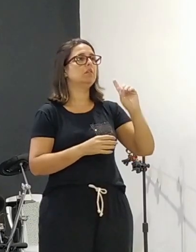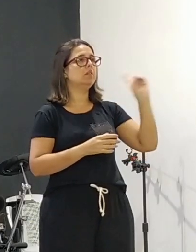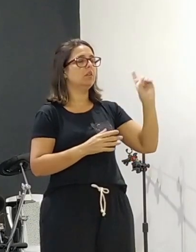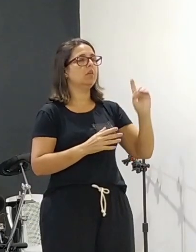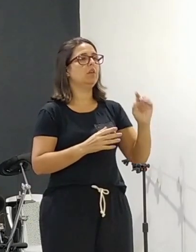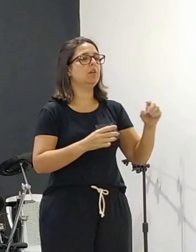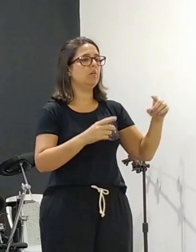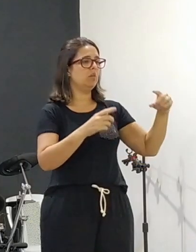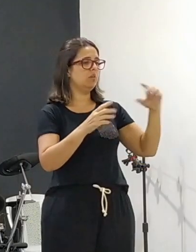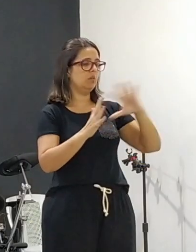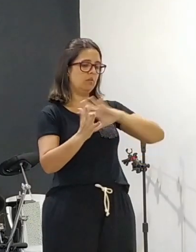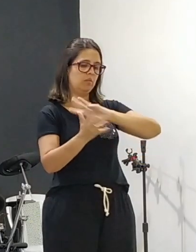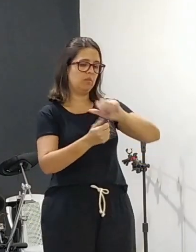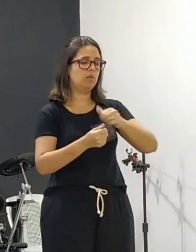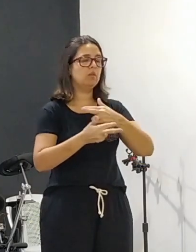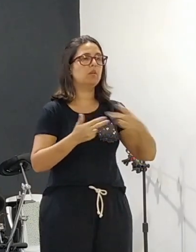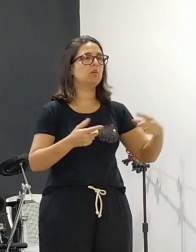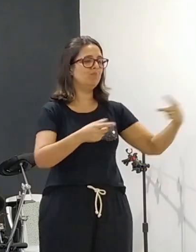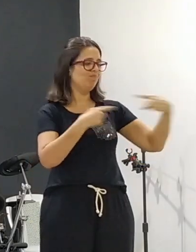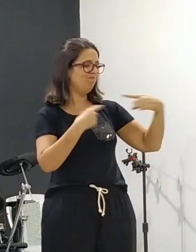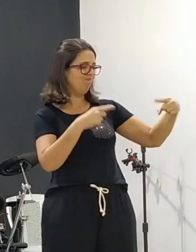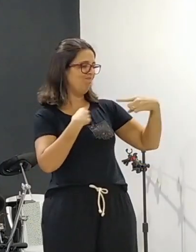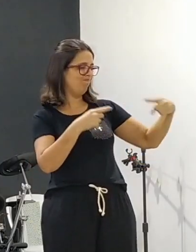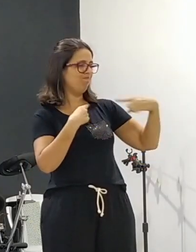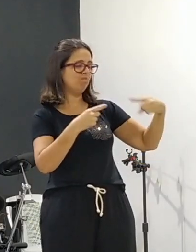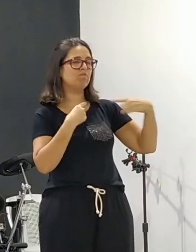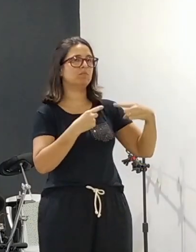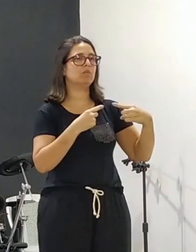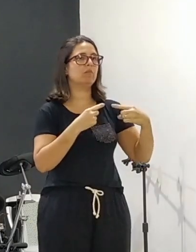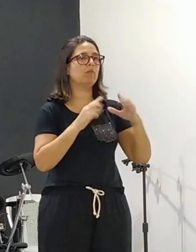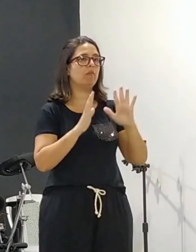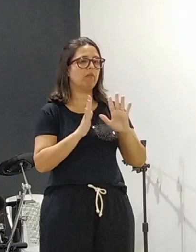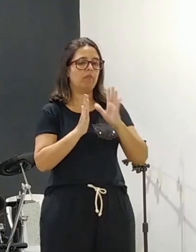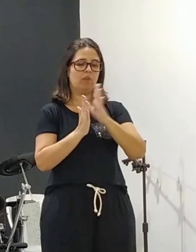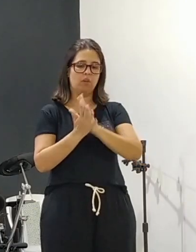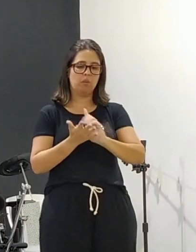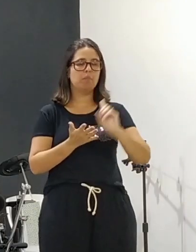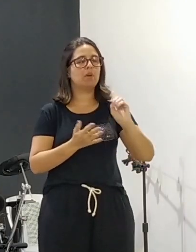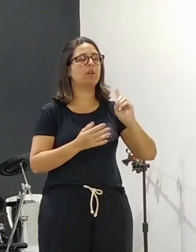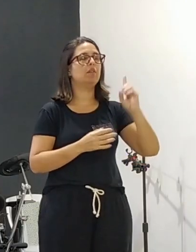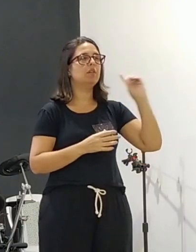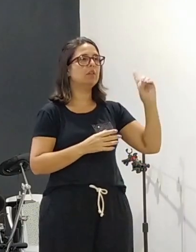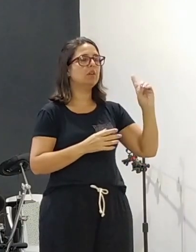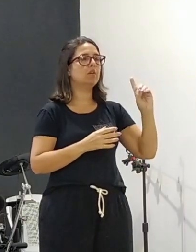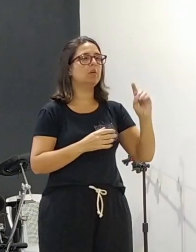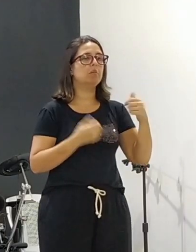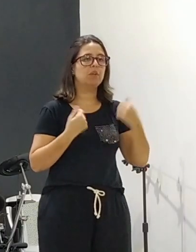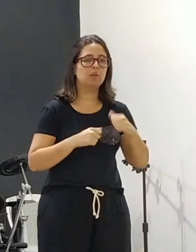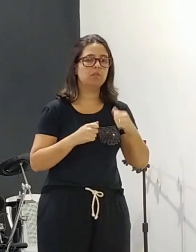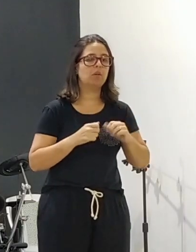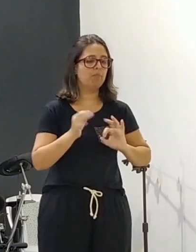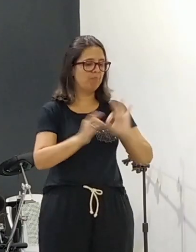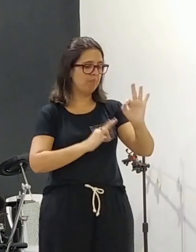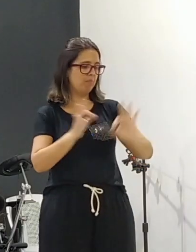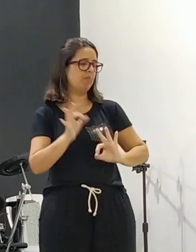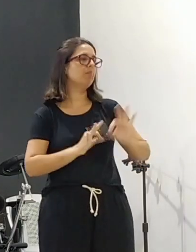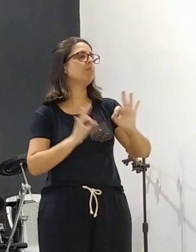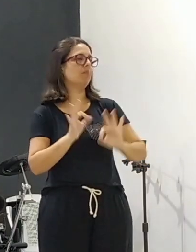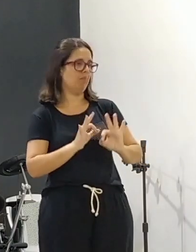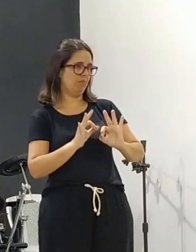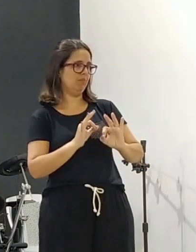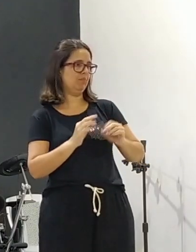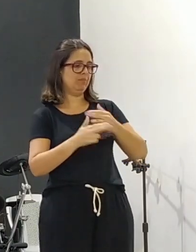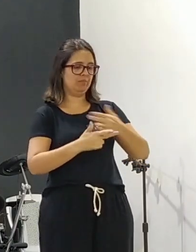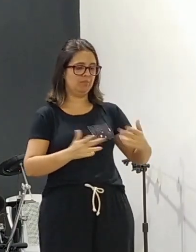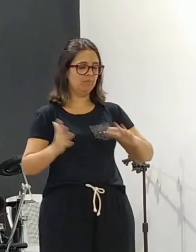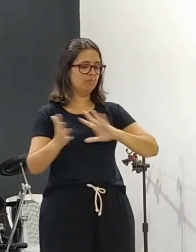na nossa vida, a palavra esteja bem fresca na nossa mente e nós possamos rebater esse mundo, como Jesus